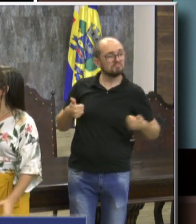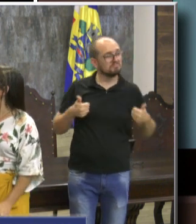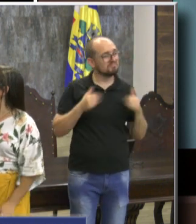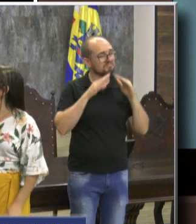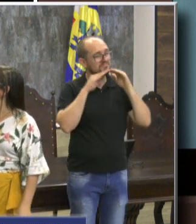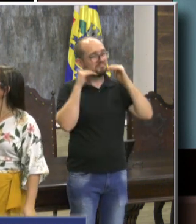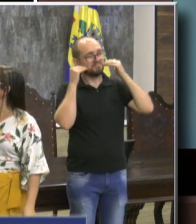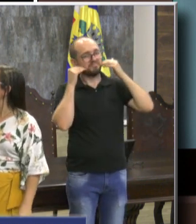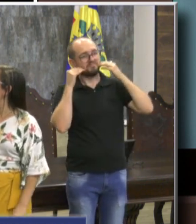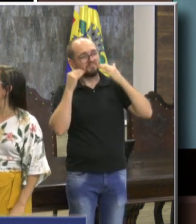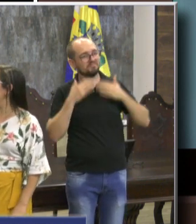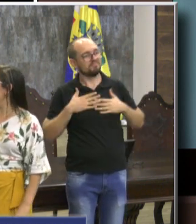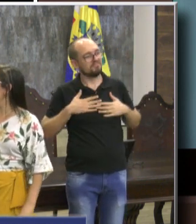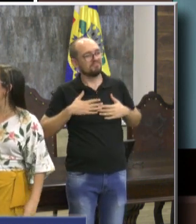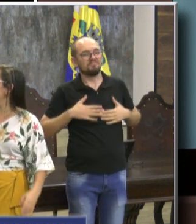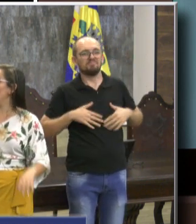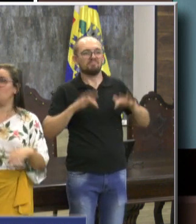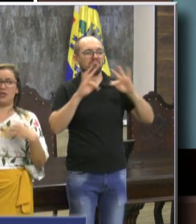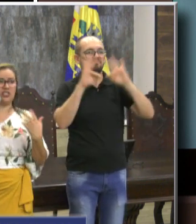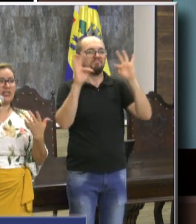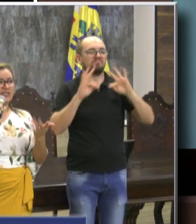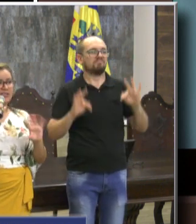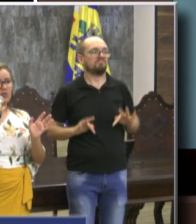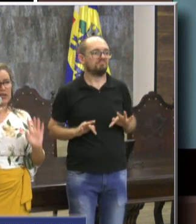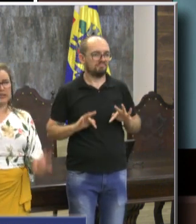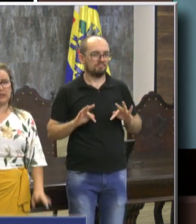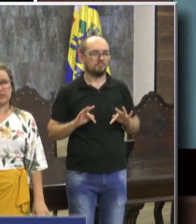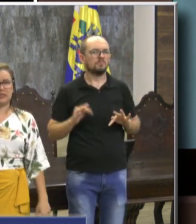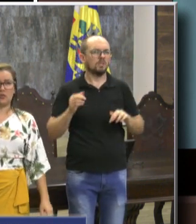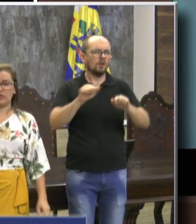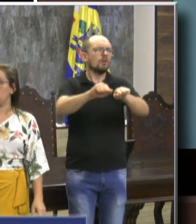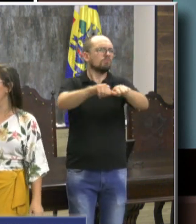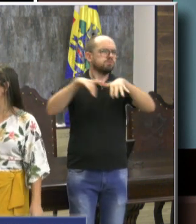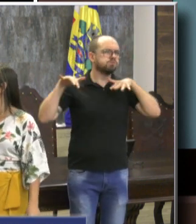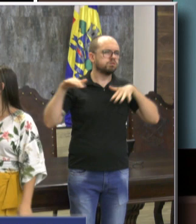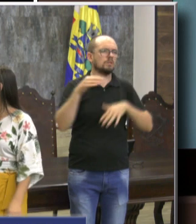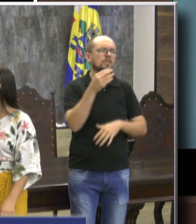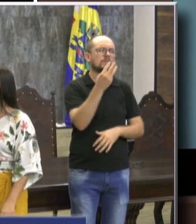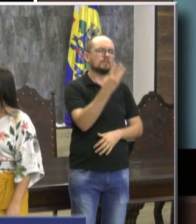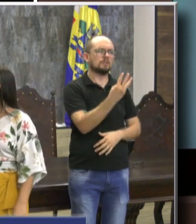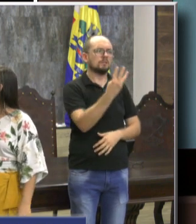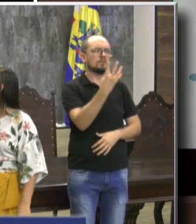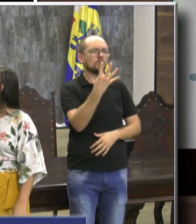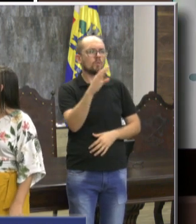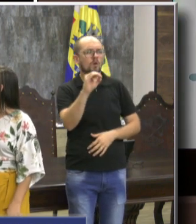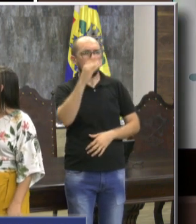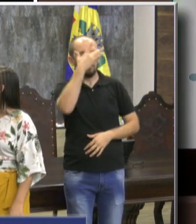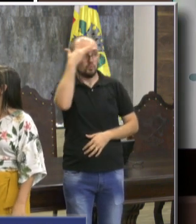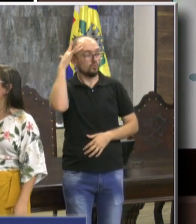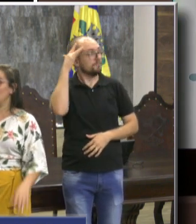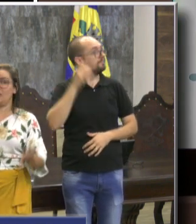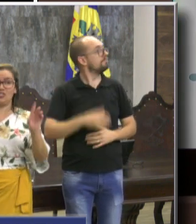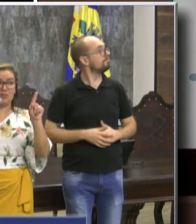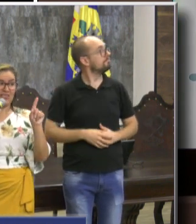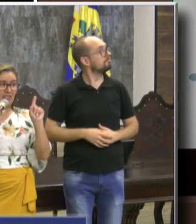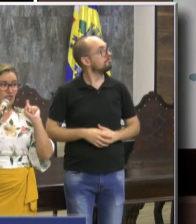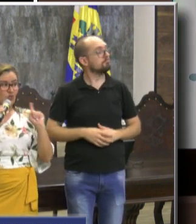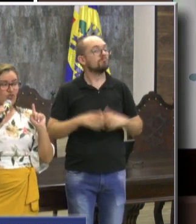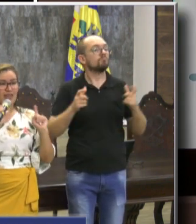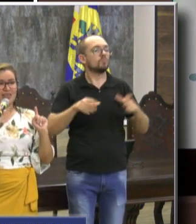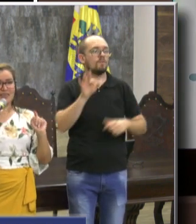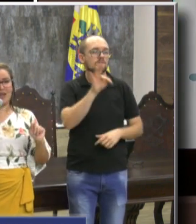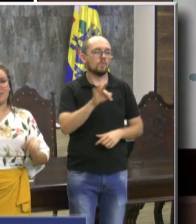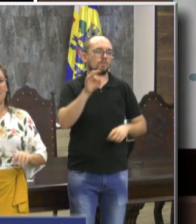o simpósio, né? A alegria. A gente tinha um público ali de 340, 350 pessoas. Na Faculdade de Medicina